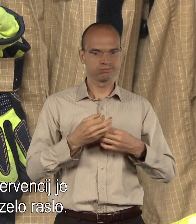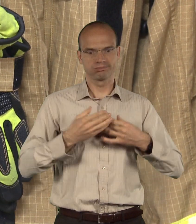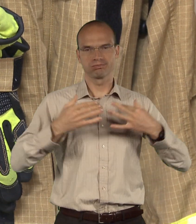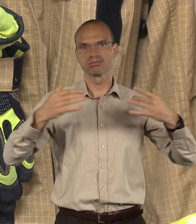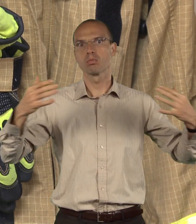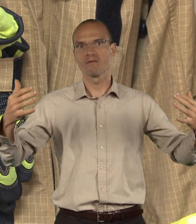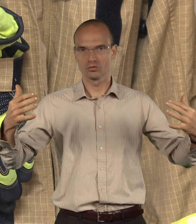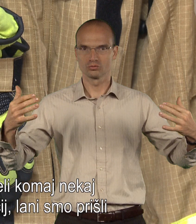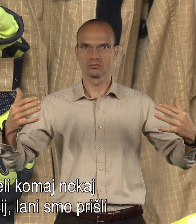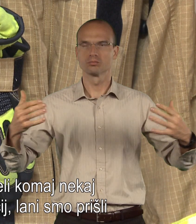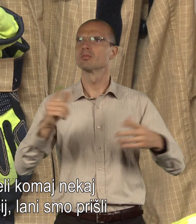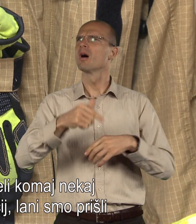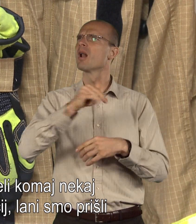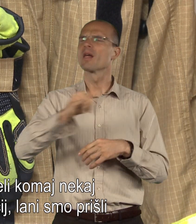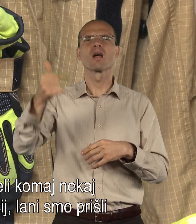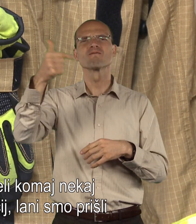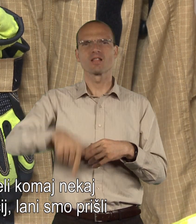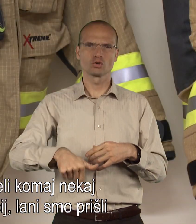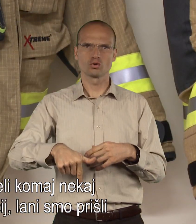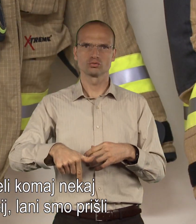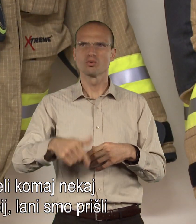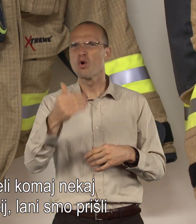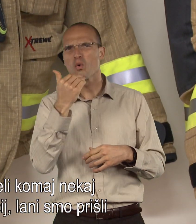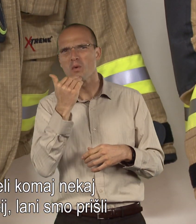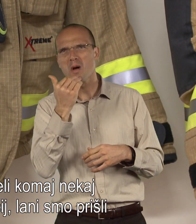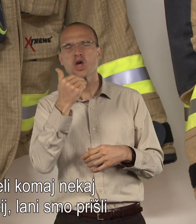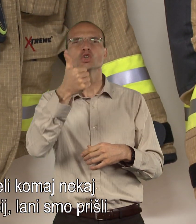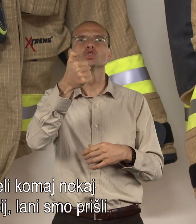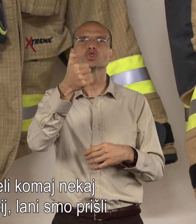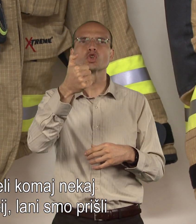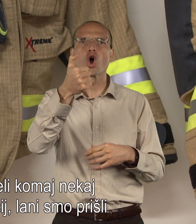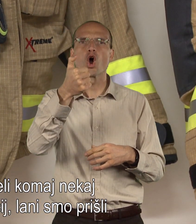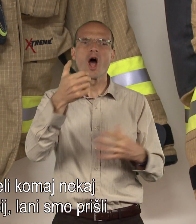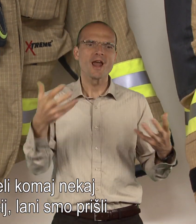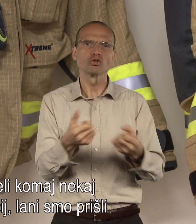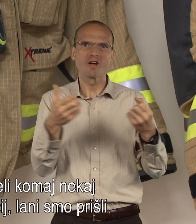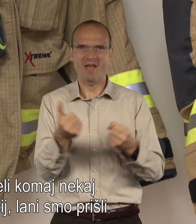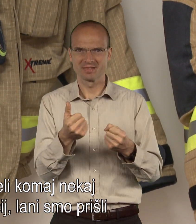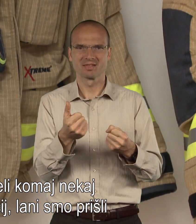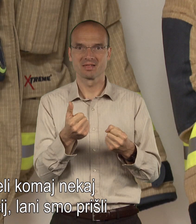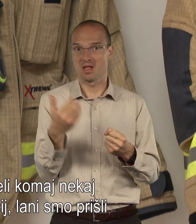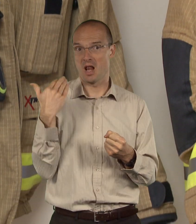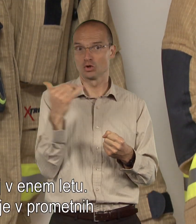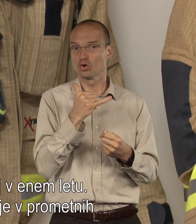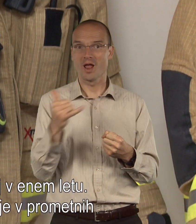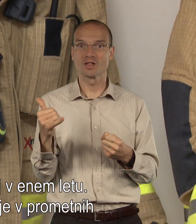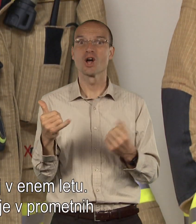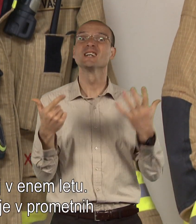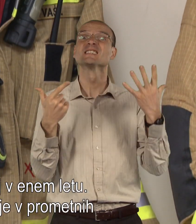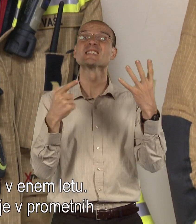raslo. Tamle leta 2000 smo imeli komaj nekaj več kot 100 intervencij, lansko leto smo prišli že